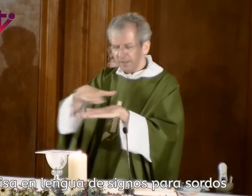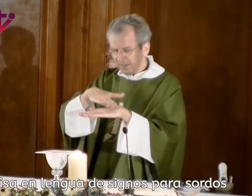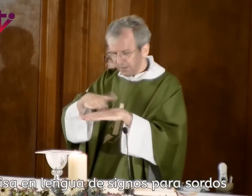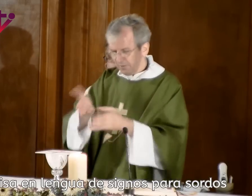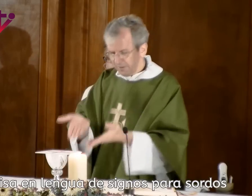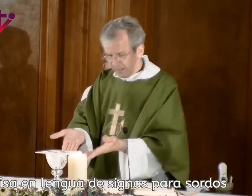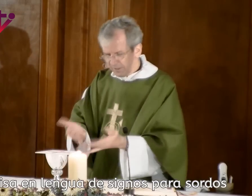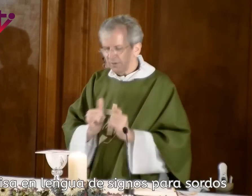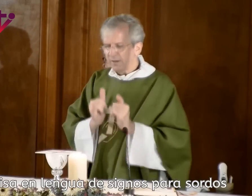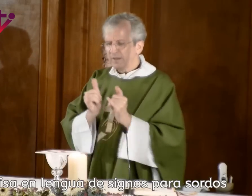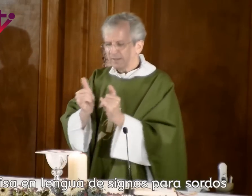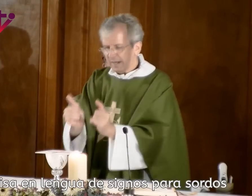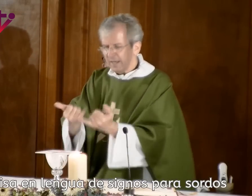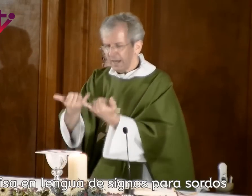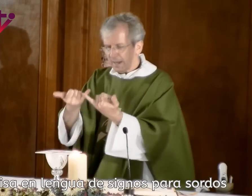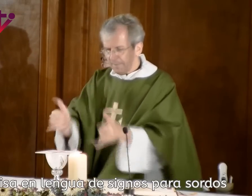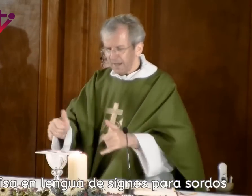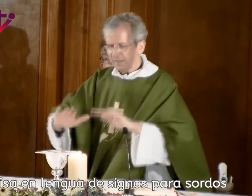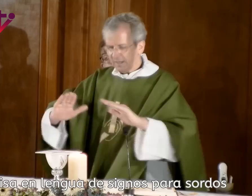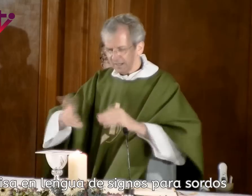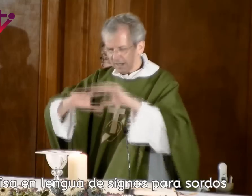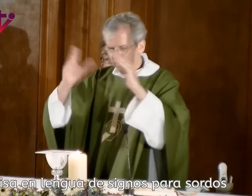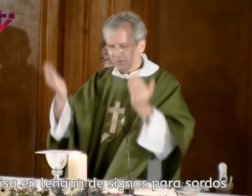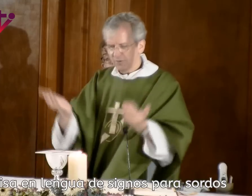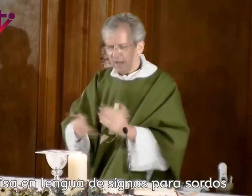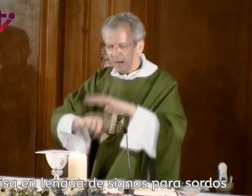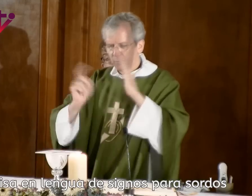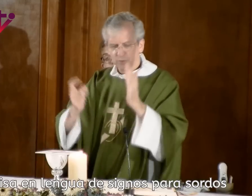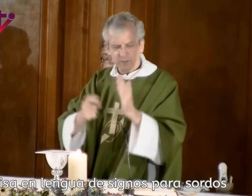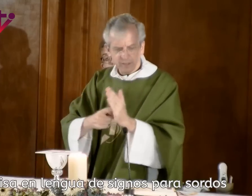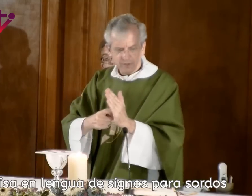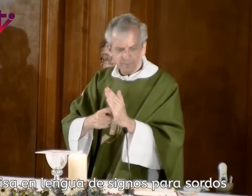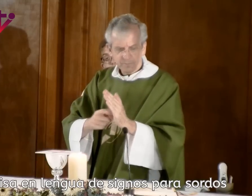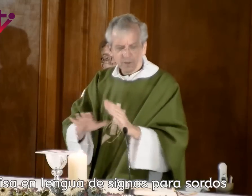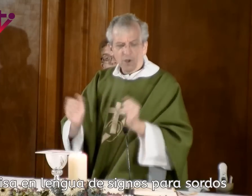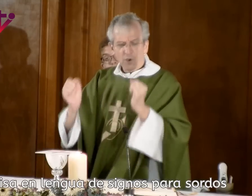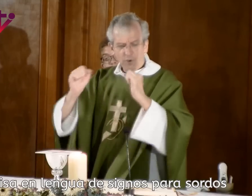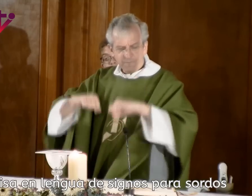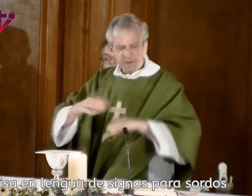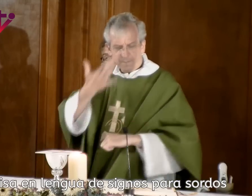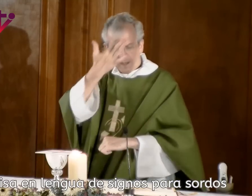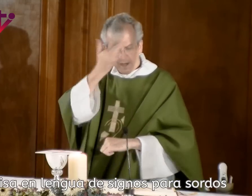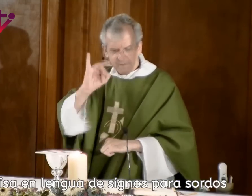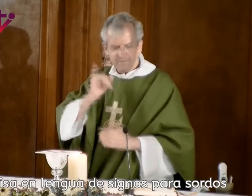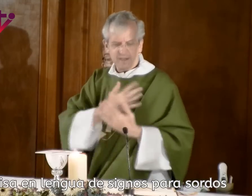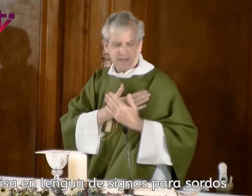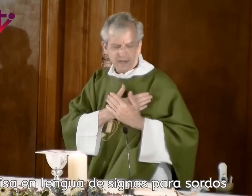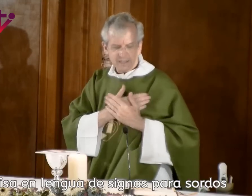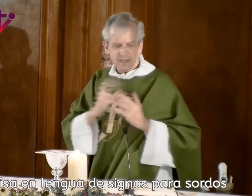de reconciliación traiga la paz y la salvación al mundo entero. Confirma en la fe y en la caridad